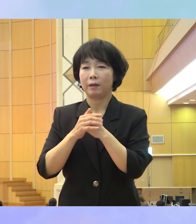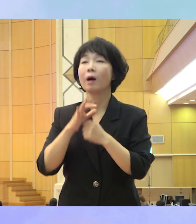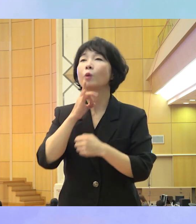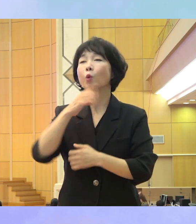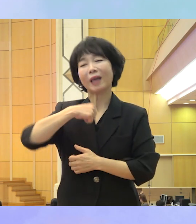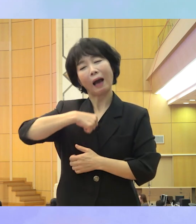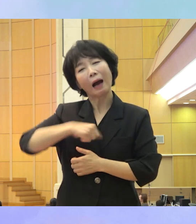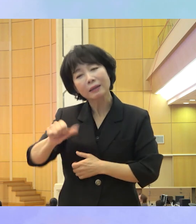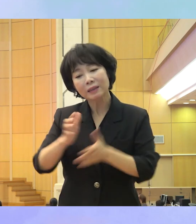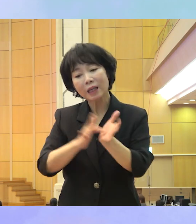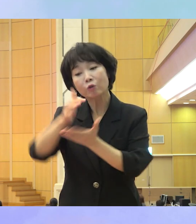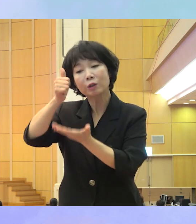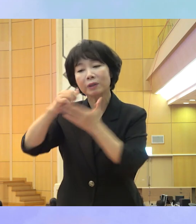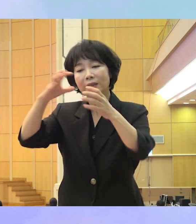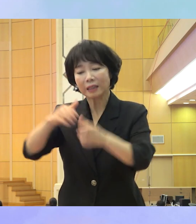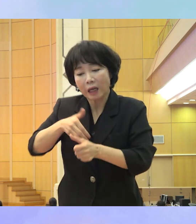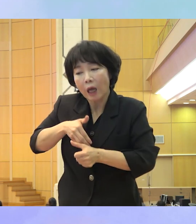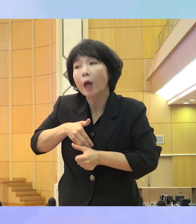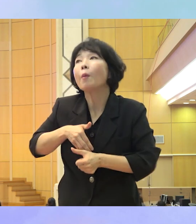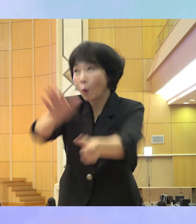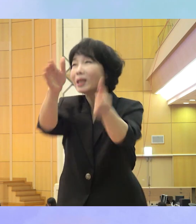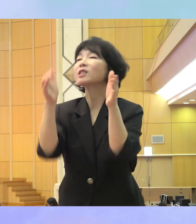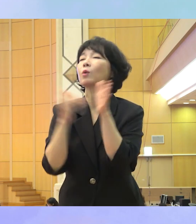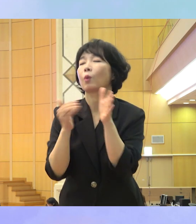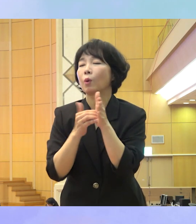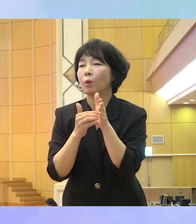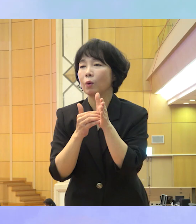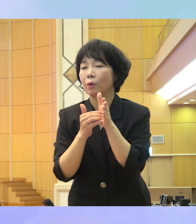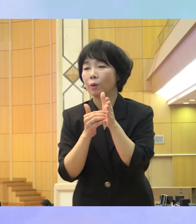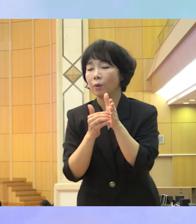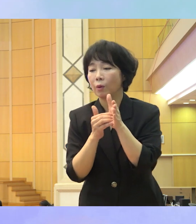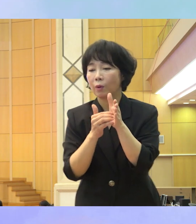하나밖에 없는 독생자 예수를 이 땅에 보내시고